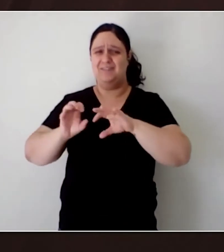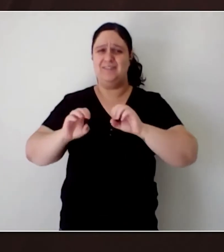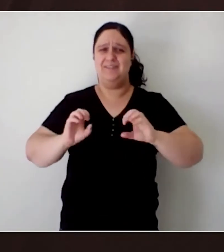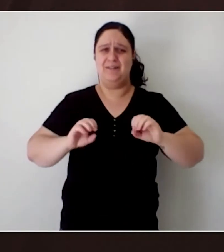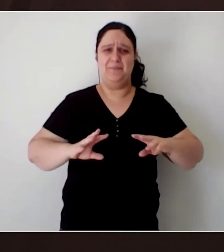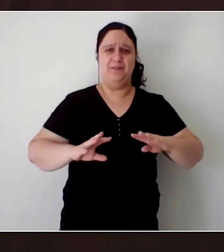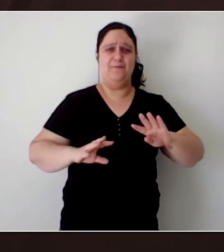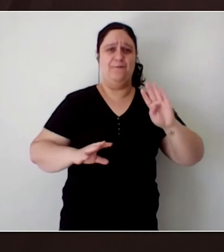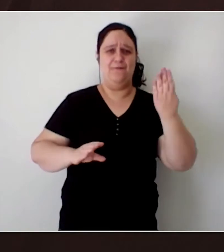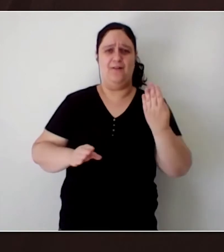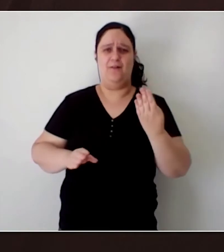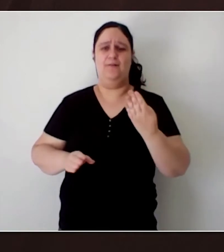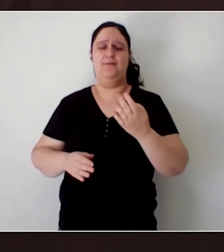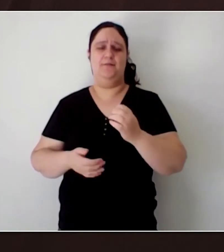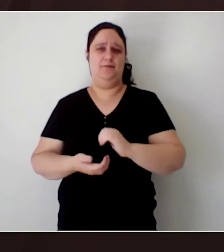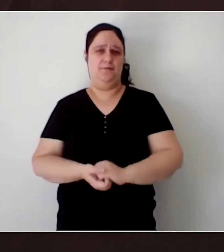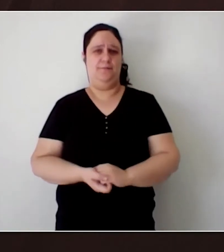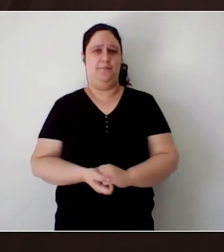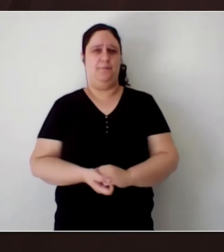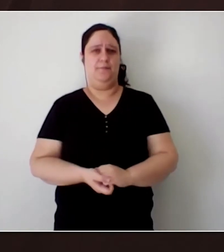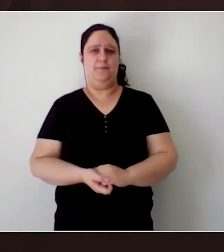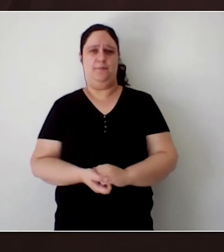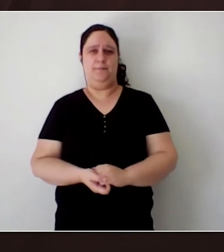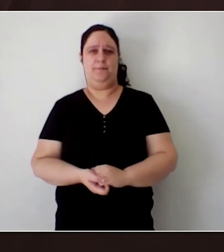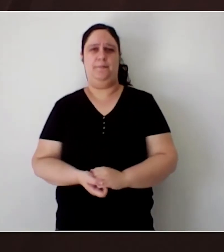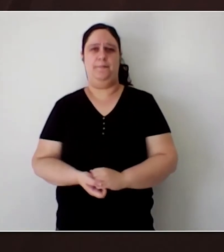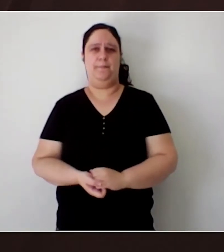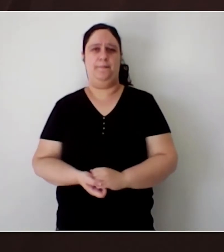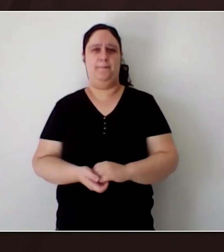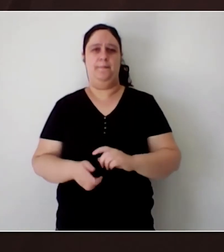tá? Mas presta atenção aqui, ó.